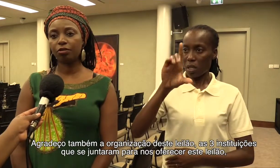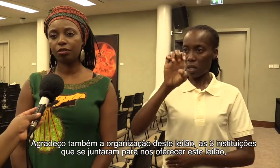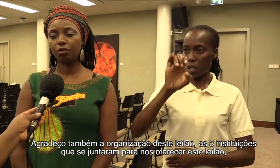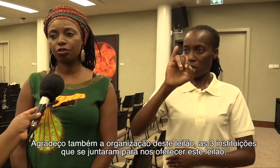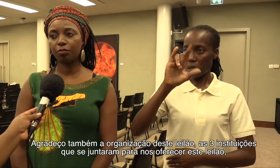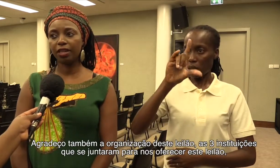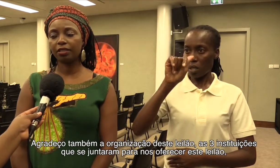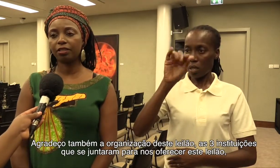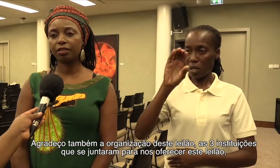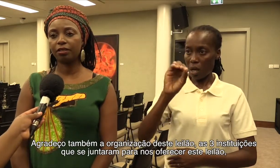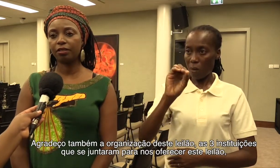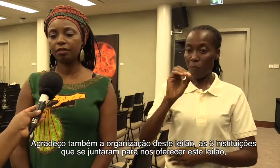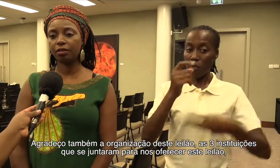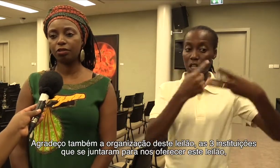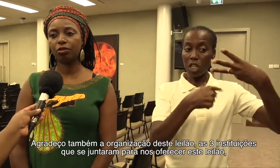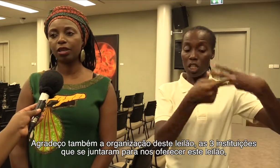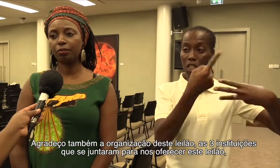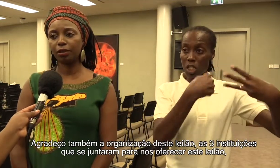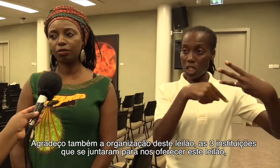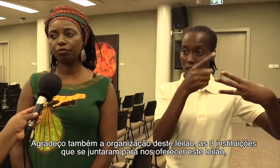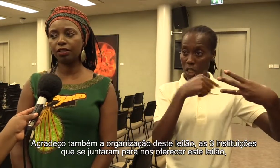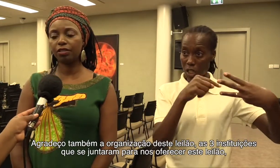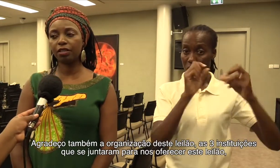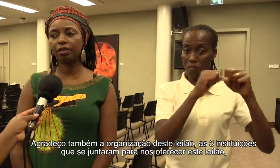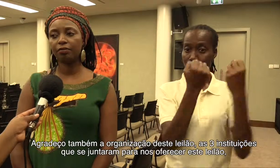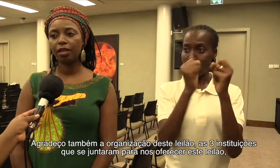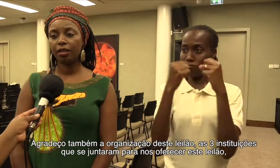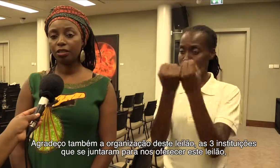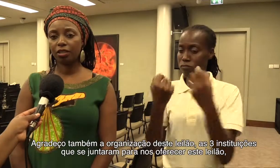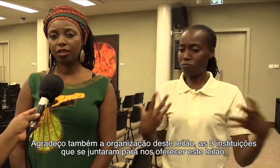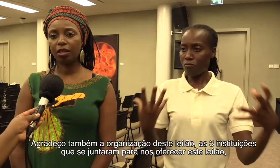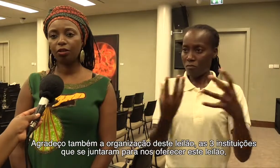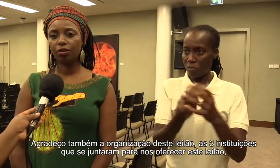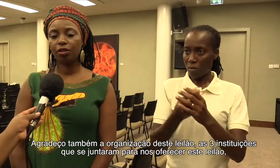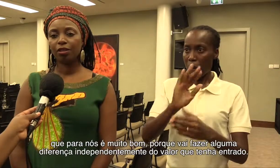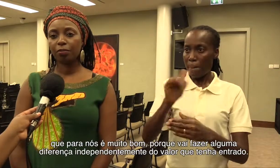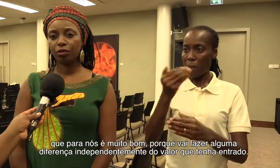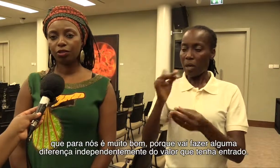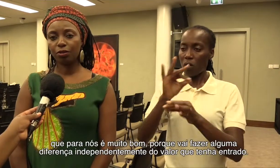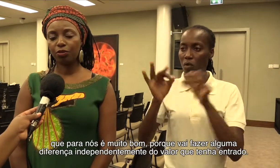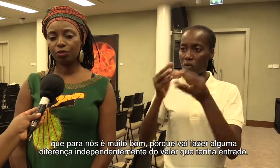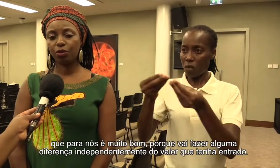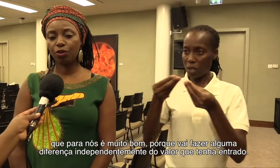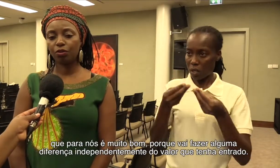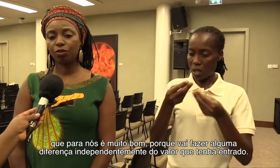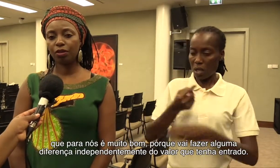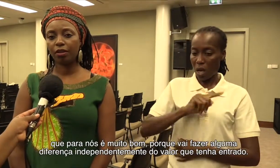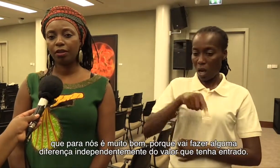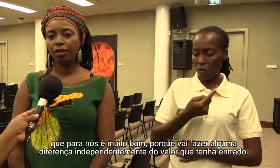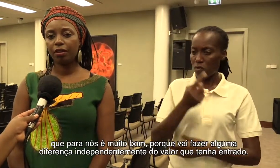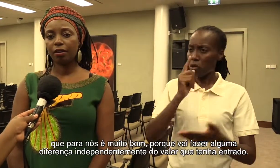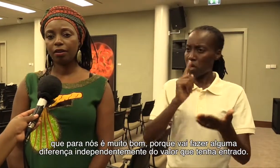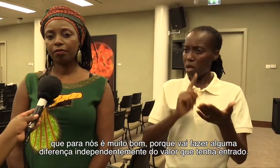instituições ou marcas que se juntaram para nos oferecer este leilão, que para nós é muito bom.